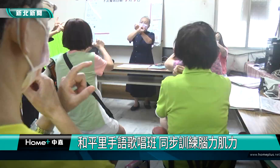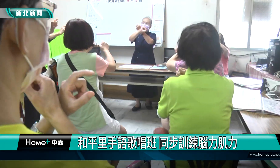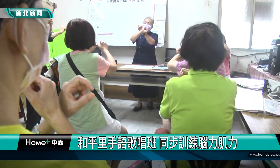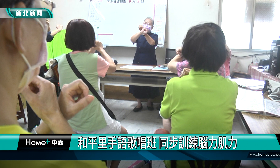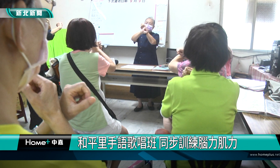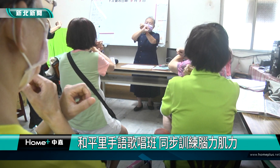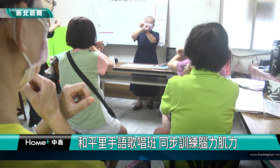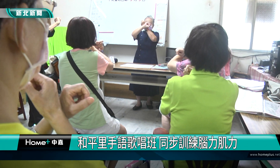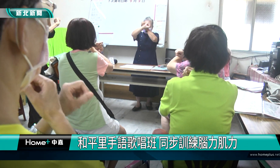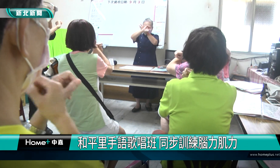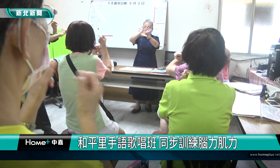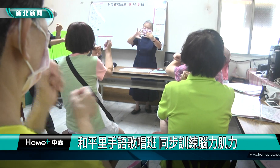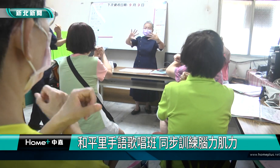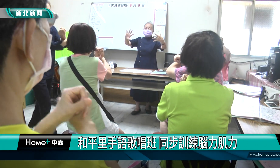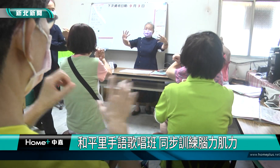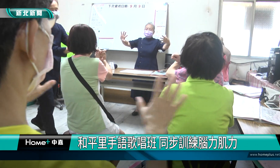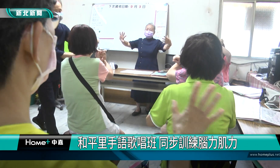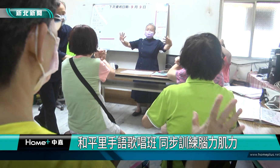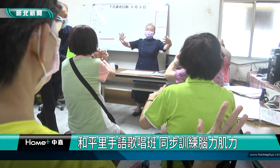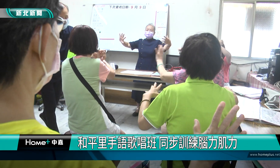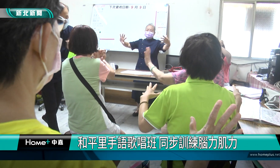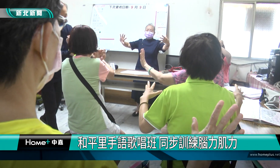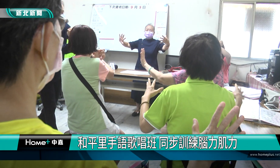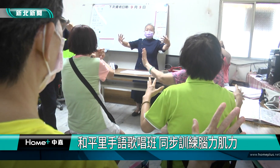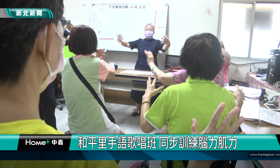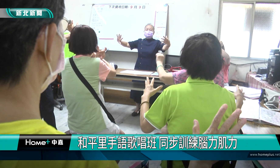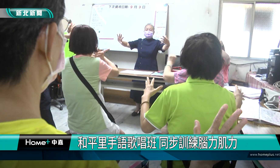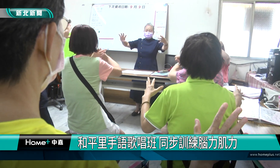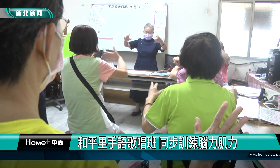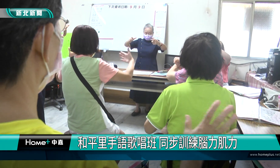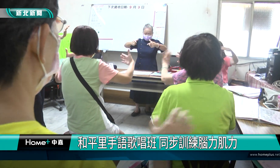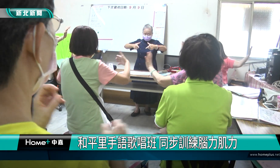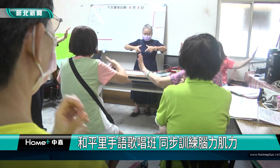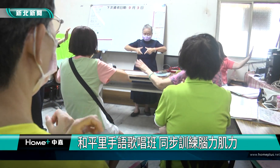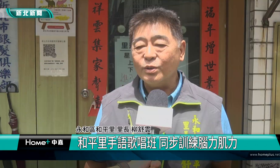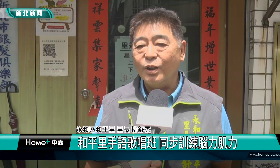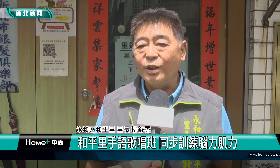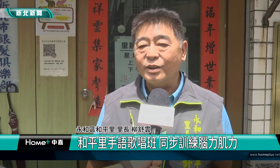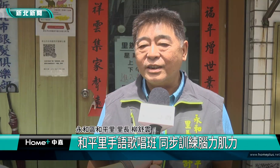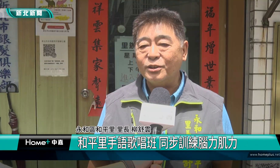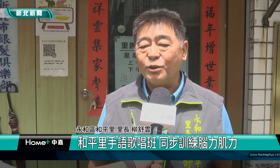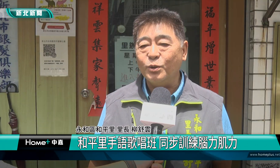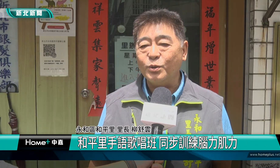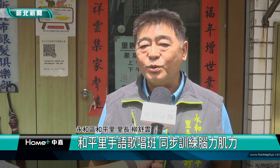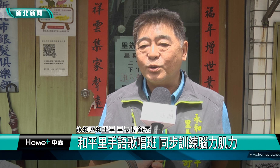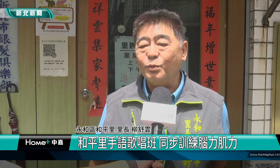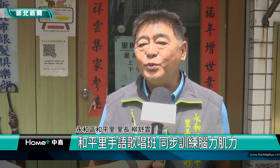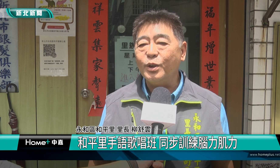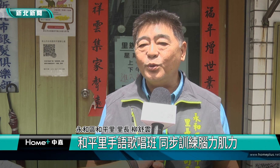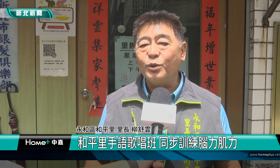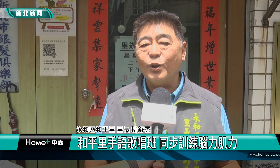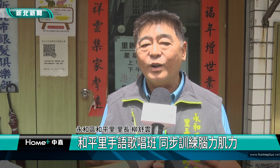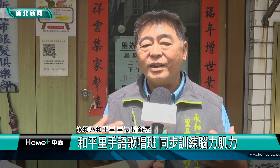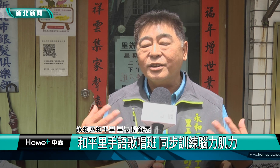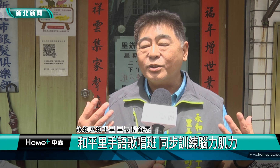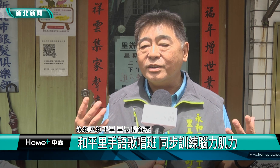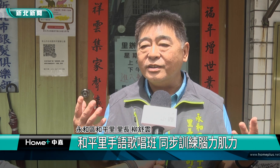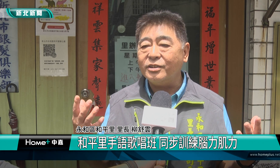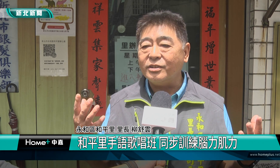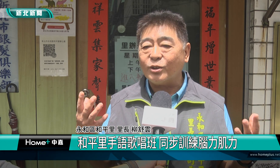间都可以过得比较快，也不会因为自己待在家找不到事情做。 在手部的运动啊，跟头